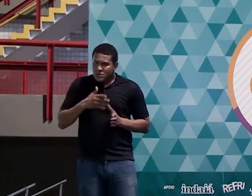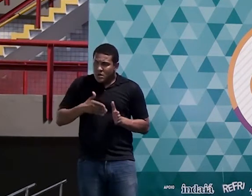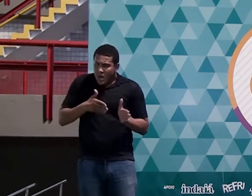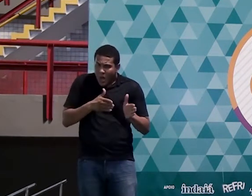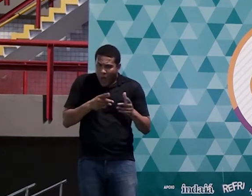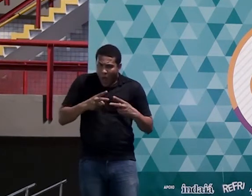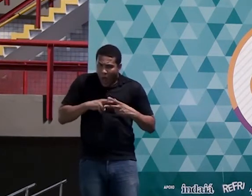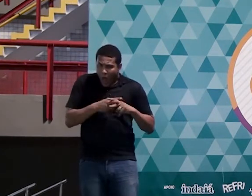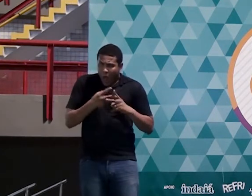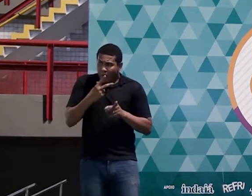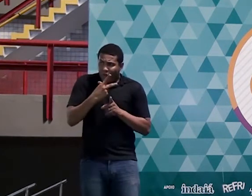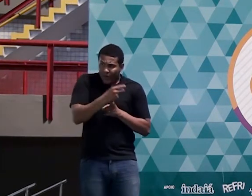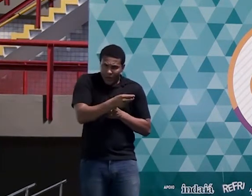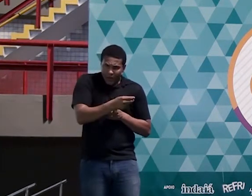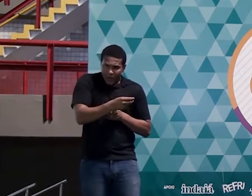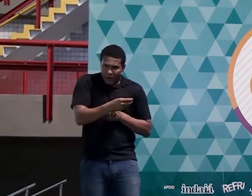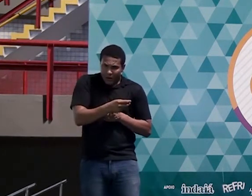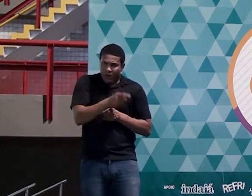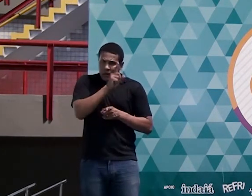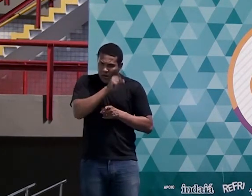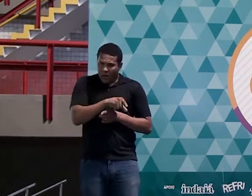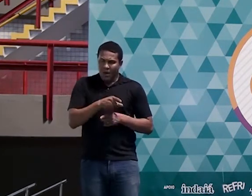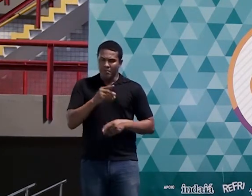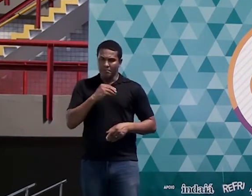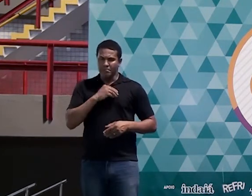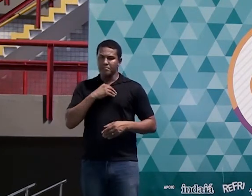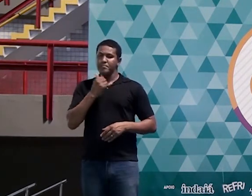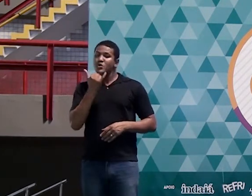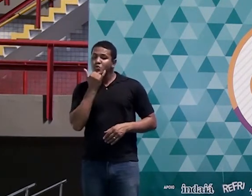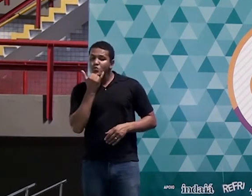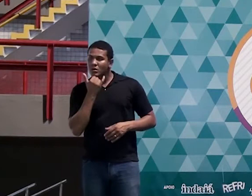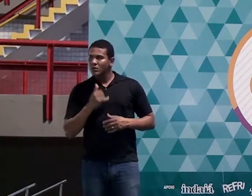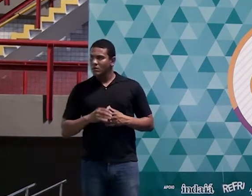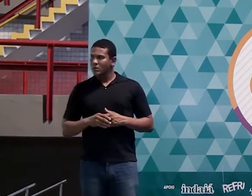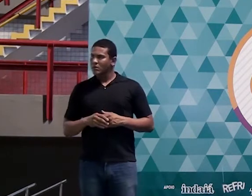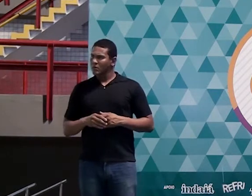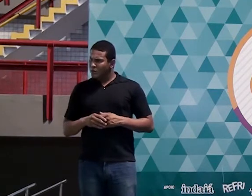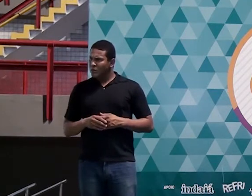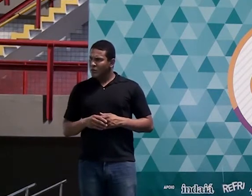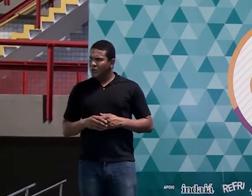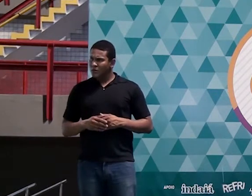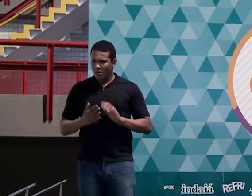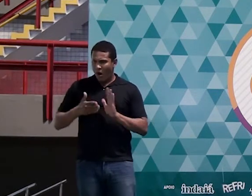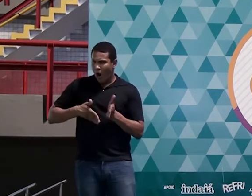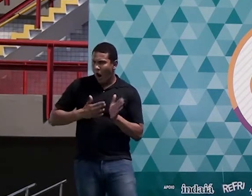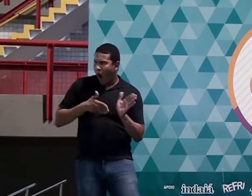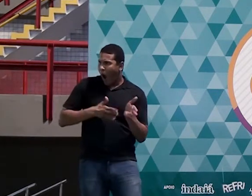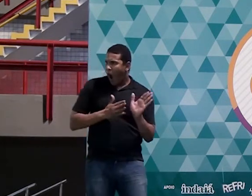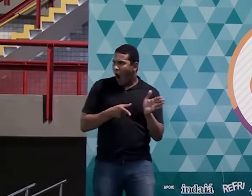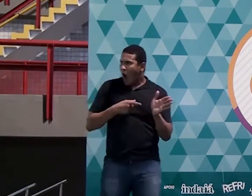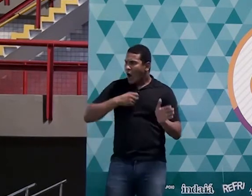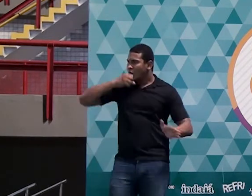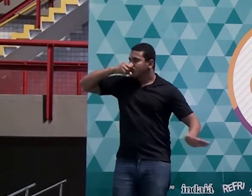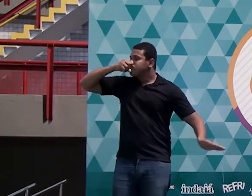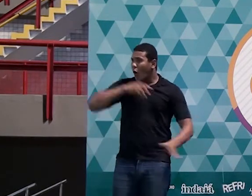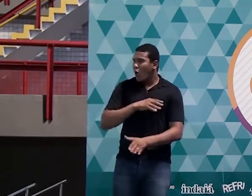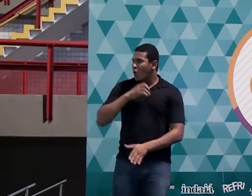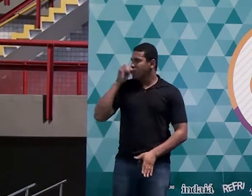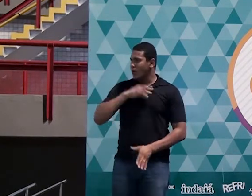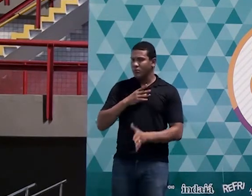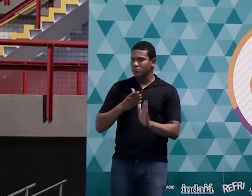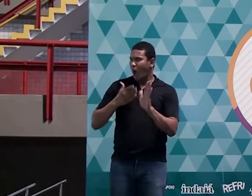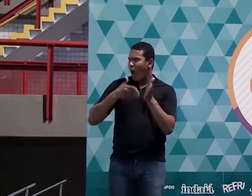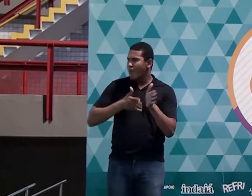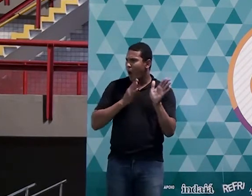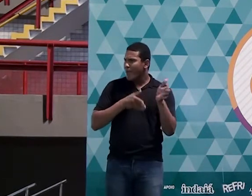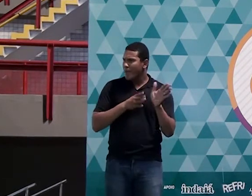do violento que está lá no meio. Resultado, os cruzados que chegaram no